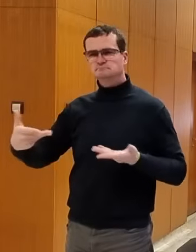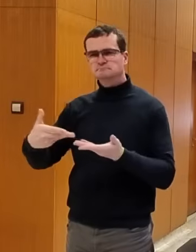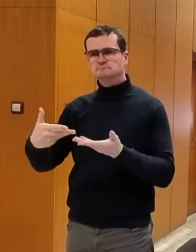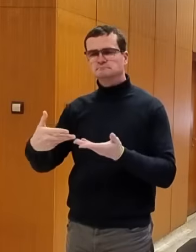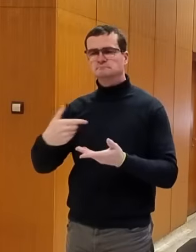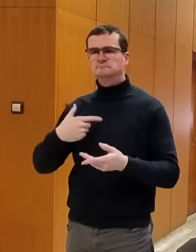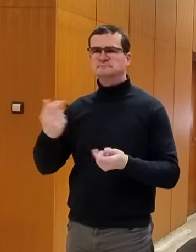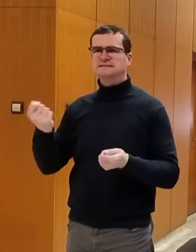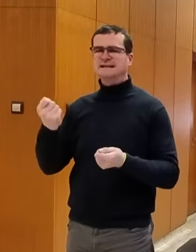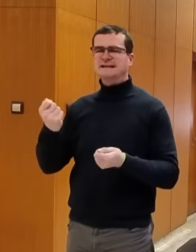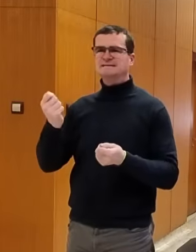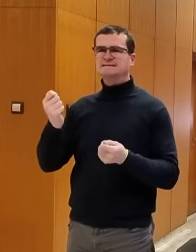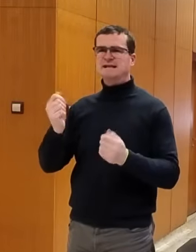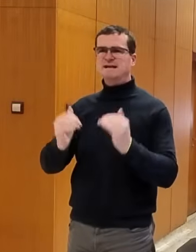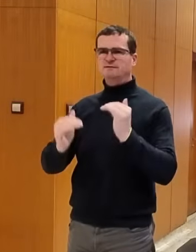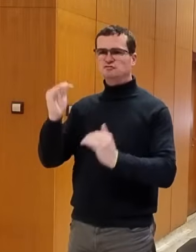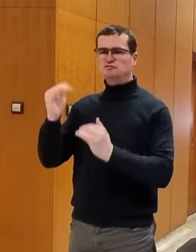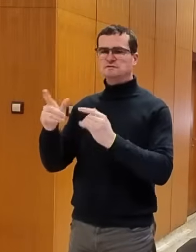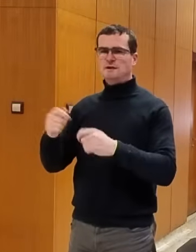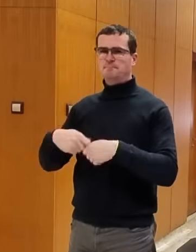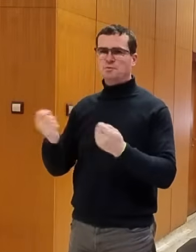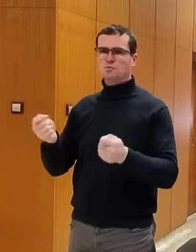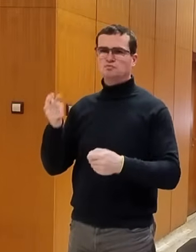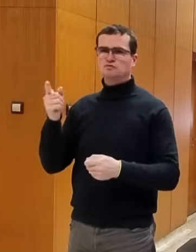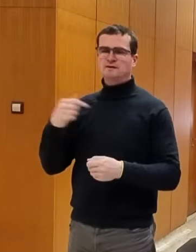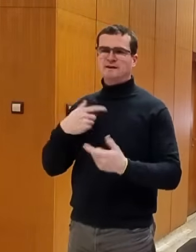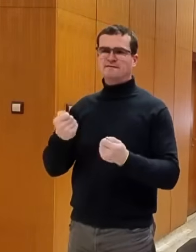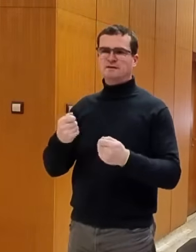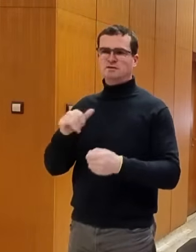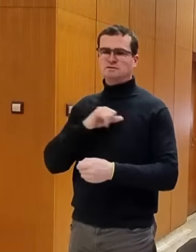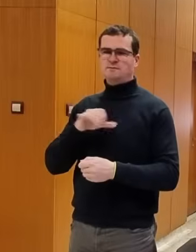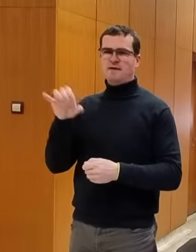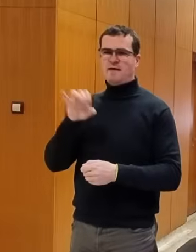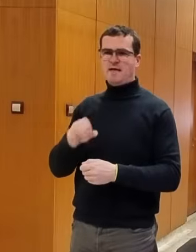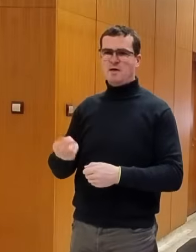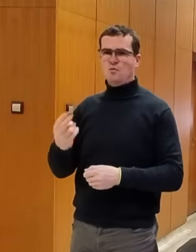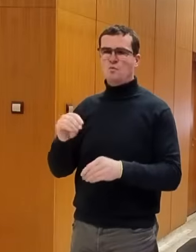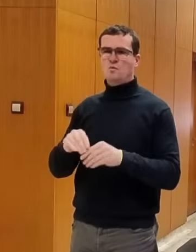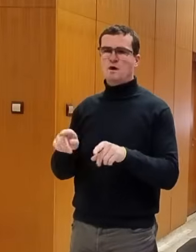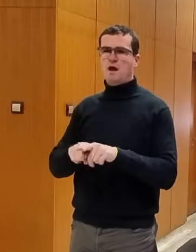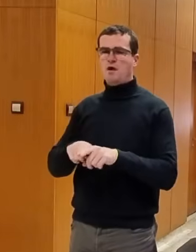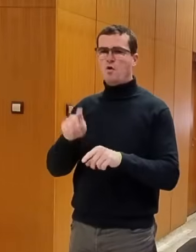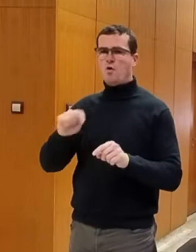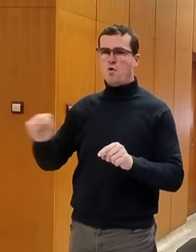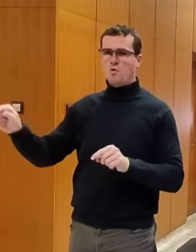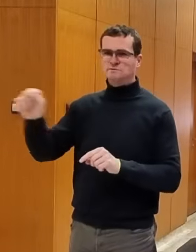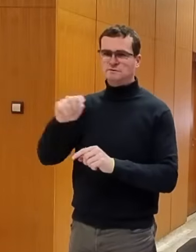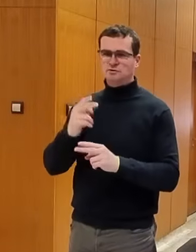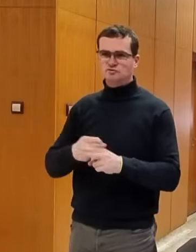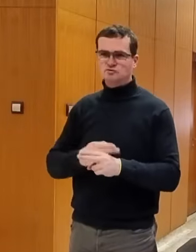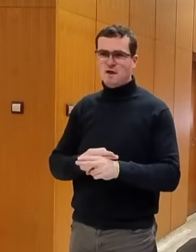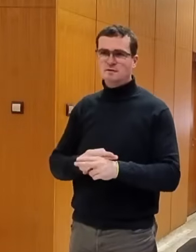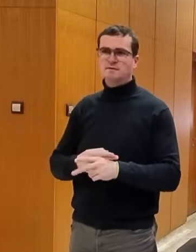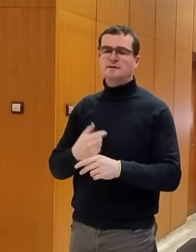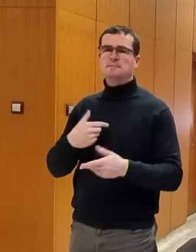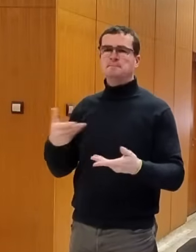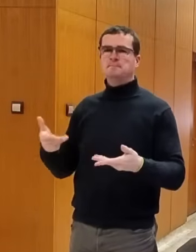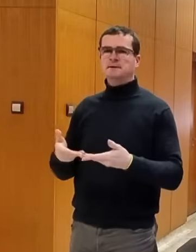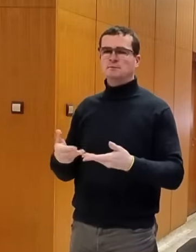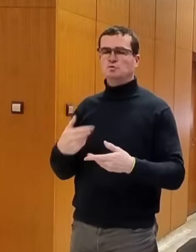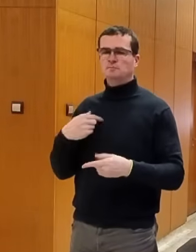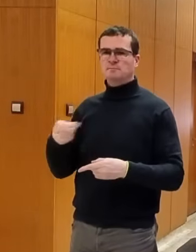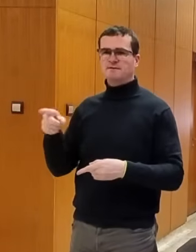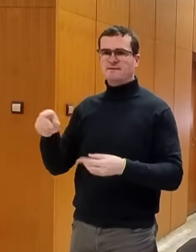tieto trestné sadzby za takéto porušenie finančných záujmov Európskej únie, ako majú ostatné krajiny. Prispôsobili